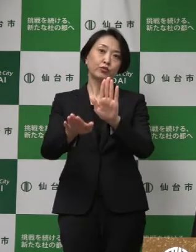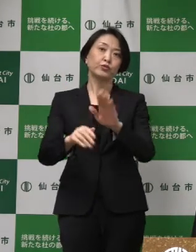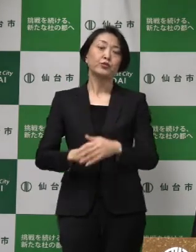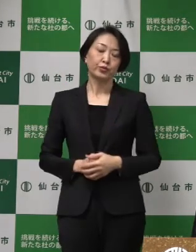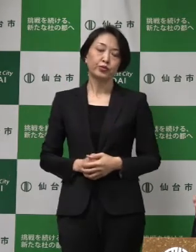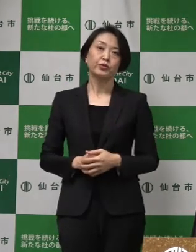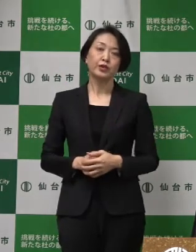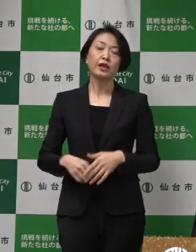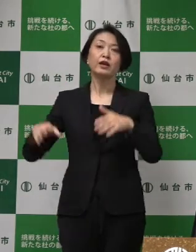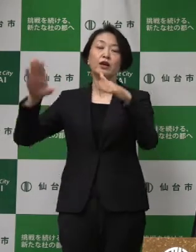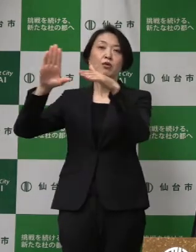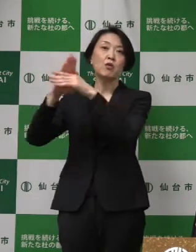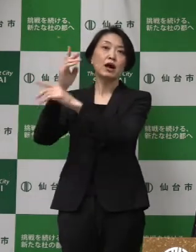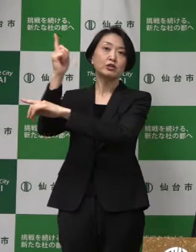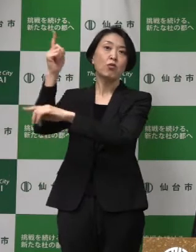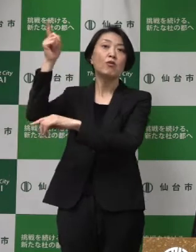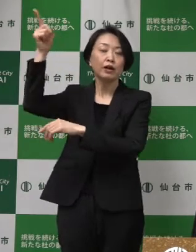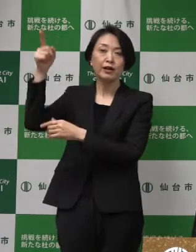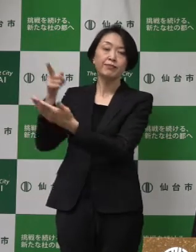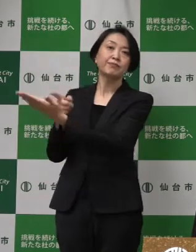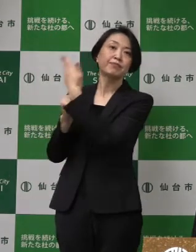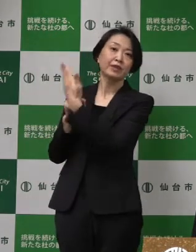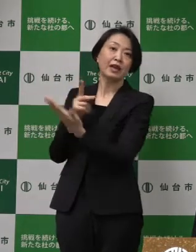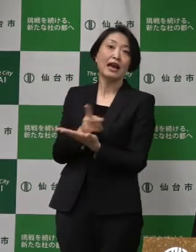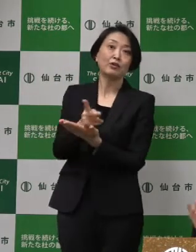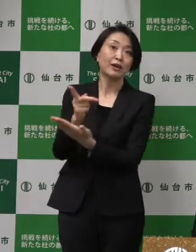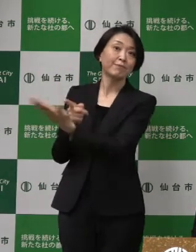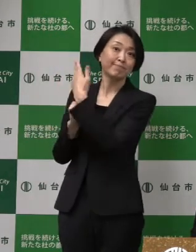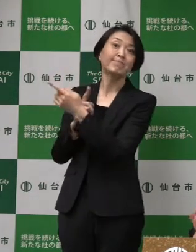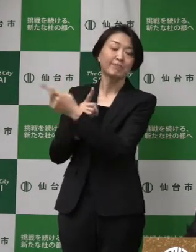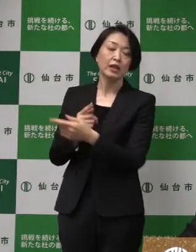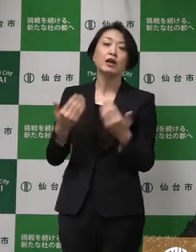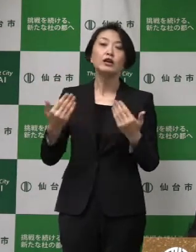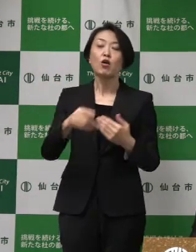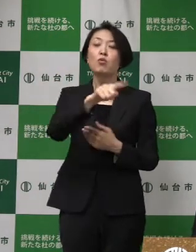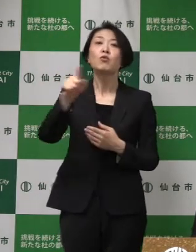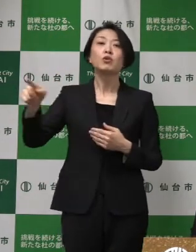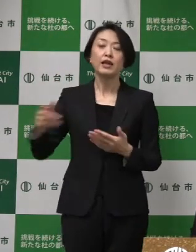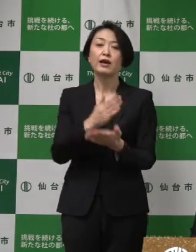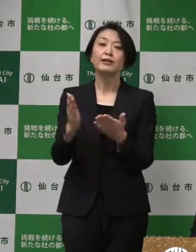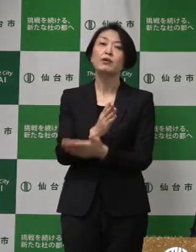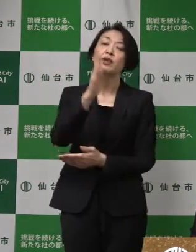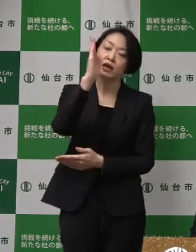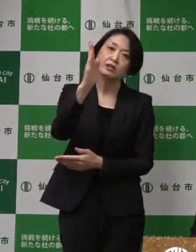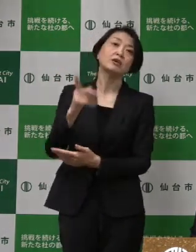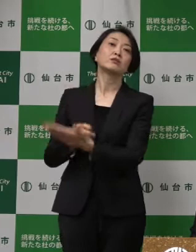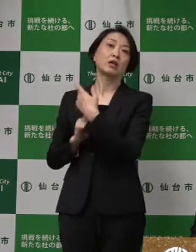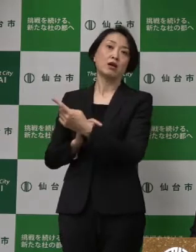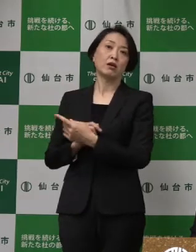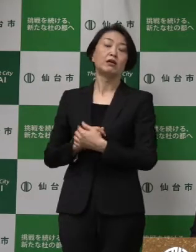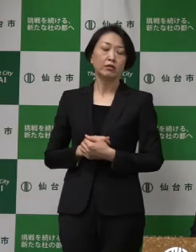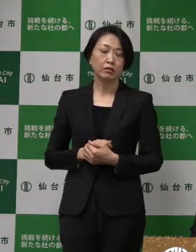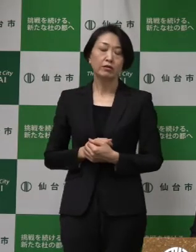今回文科省から示されたガイドラインは学校独自に判断しろということですけれども、この間保健